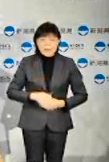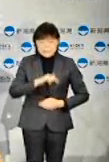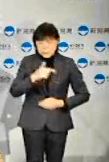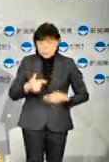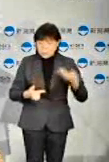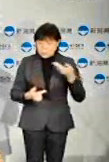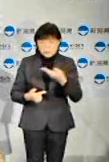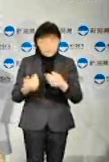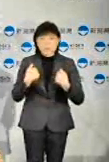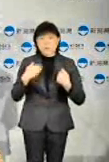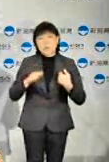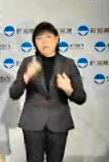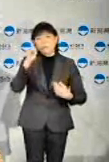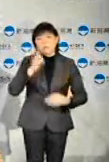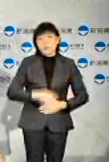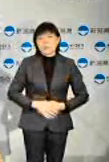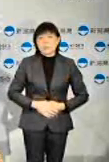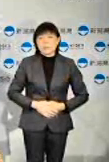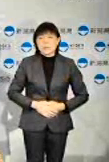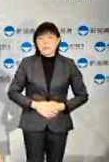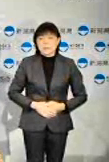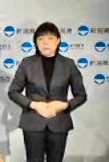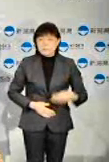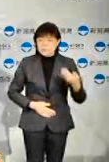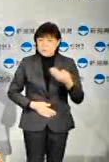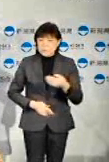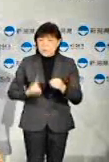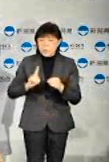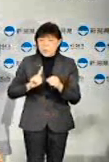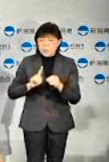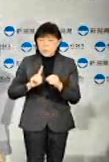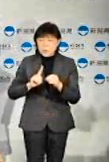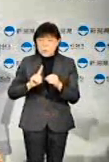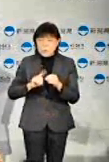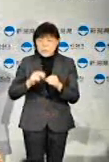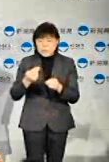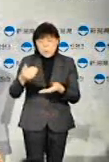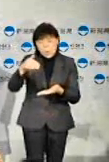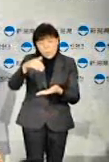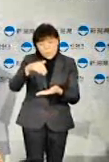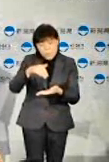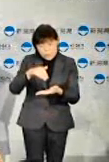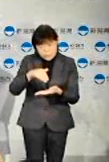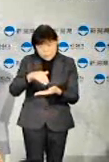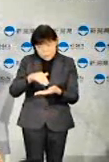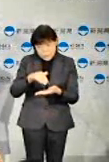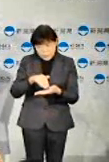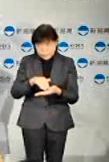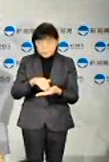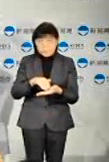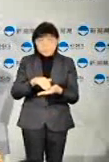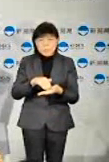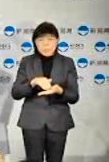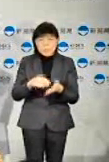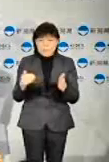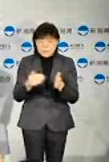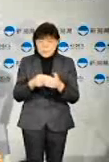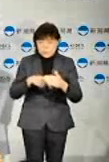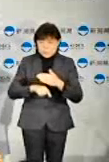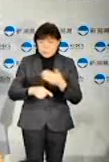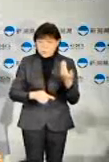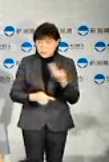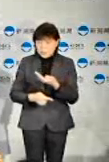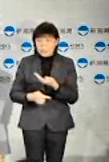ないと分かりませんよね。 はい、年度末にかけてという、 年度末で明らかになるものもあるんでしょうし、期待してるんですけ